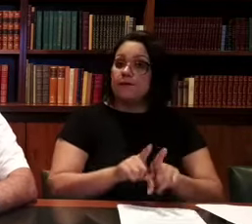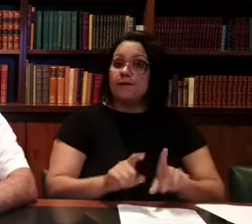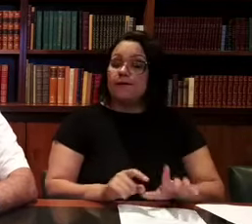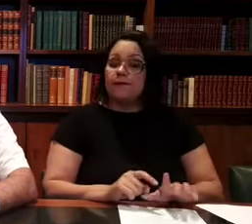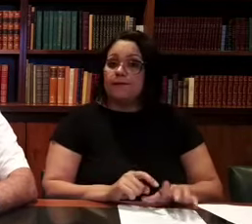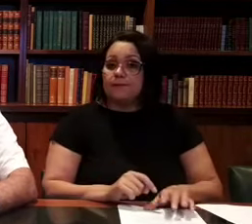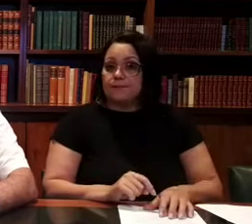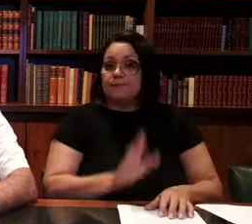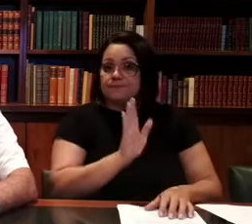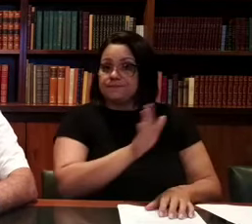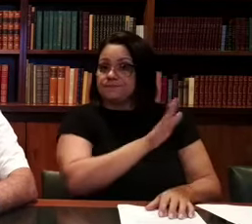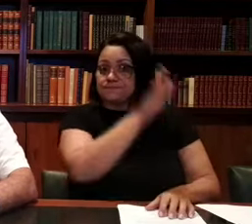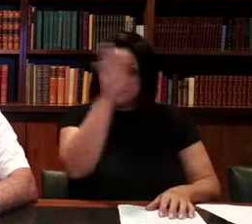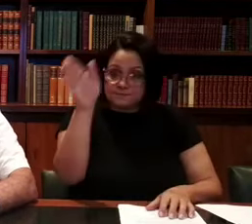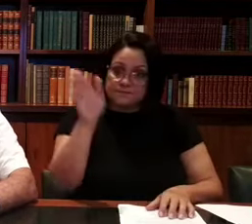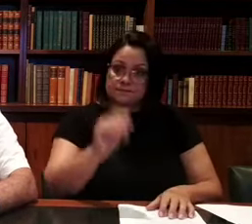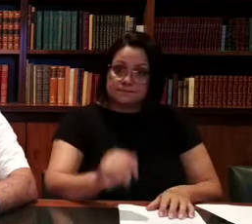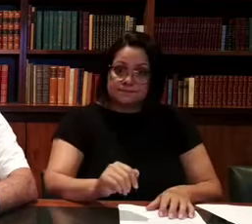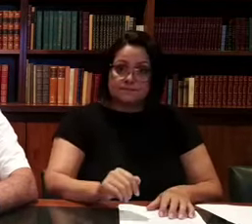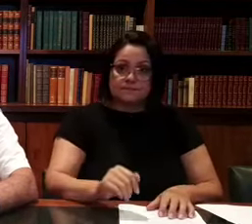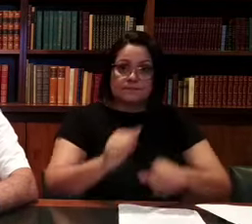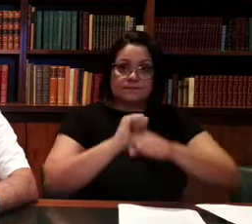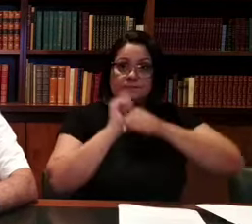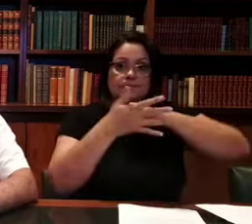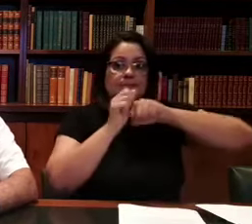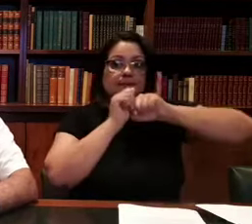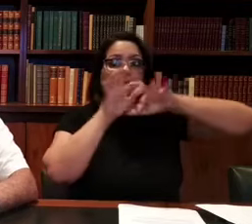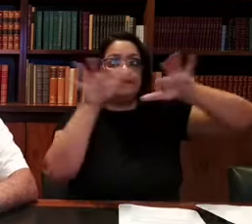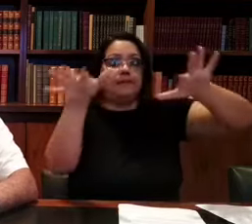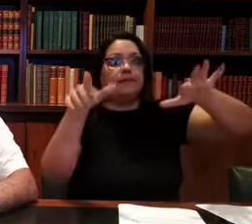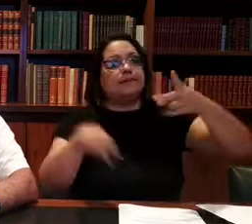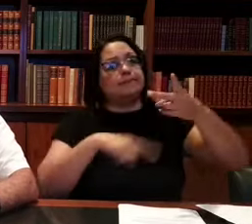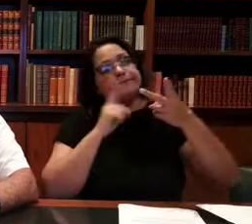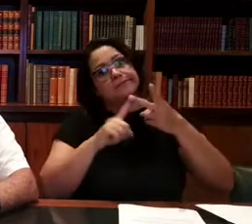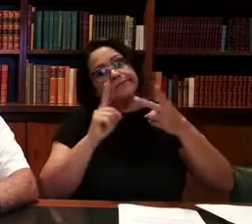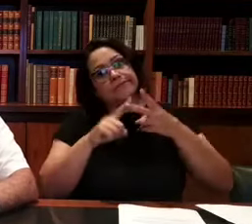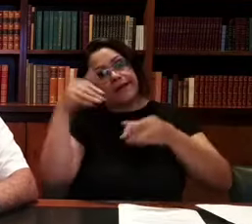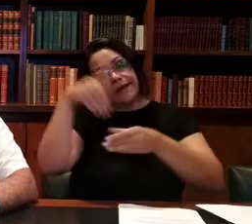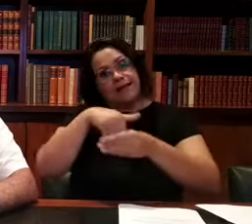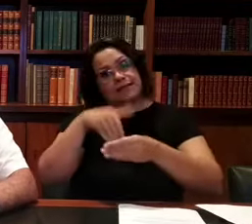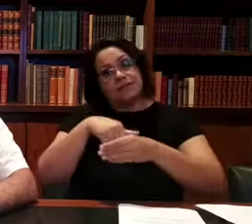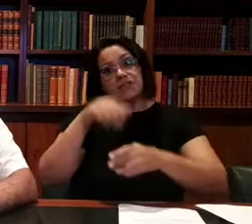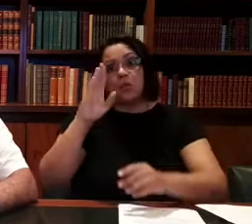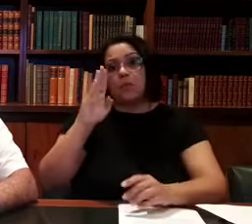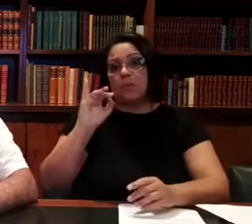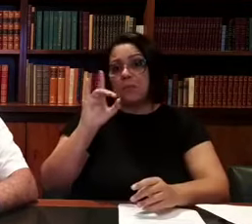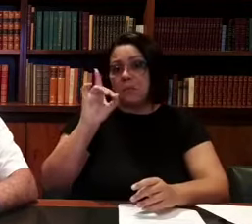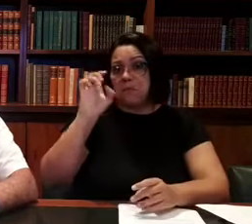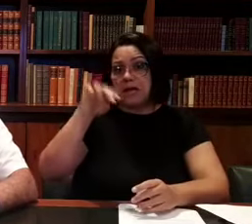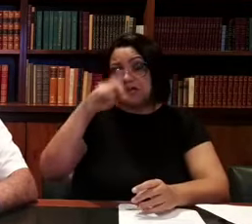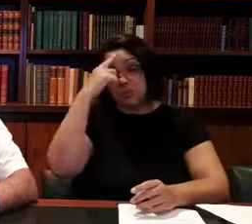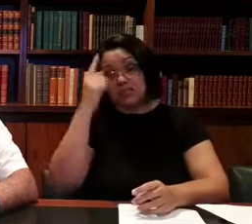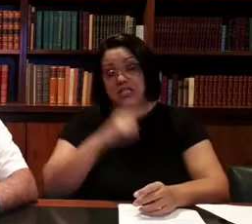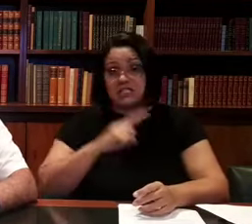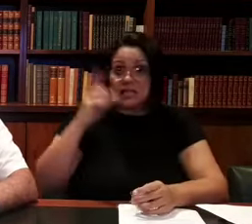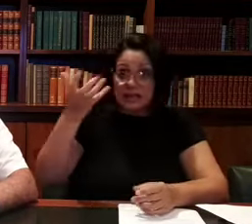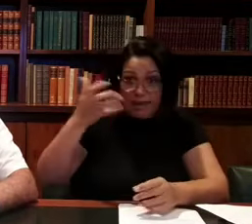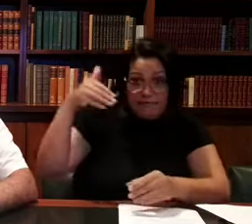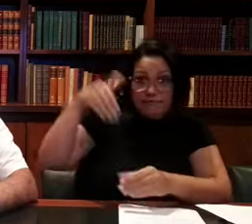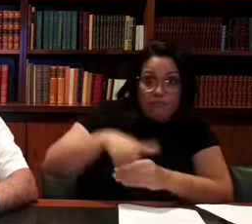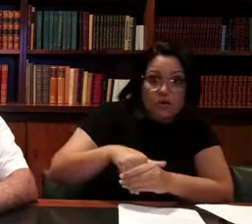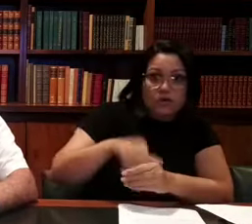nós se vemos além da além da pandemia e eleições agora lá nos Estados Unidos o pai eu não sei se para ganhar voto Agora eu vi já hoje ver